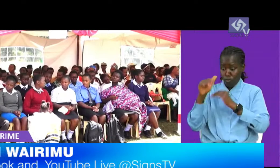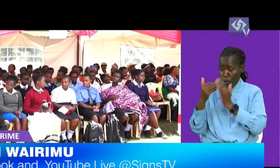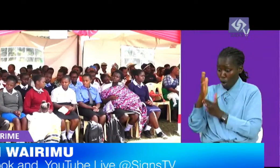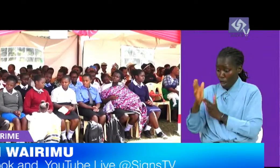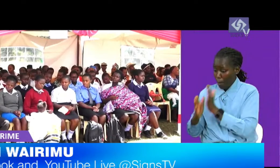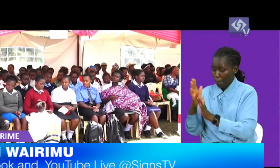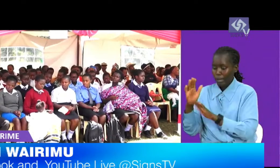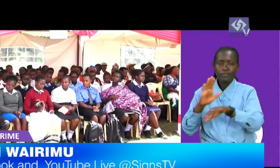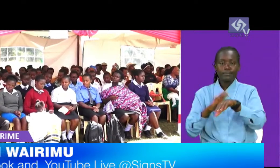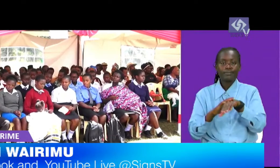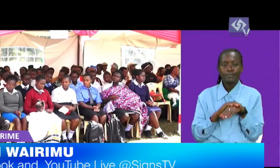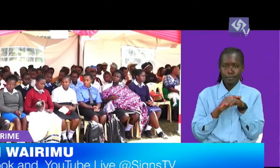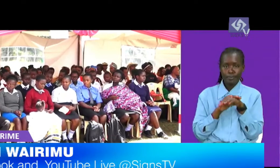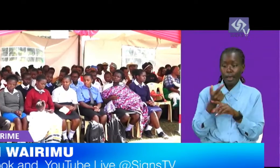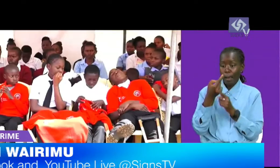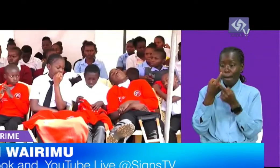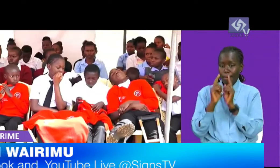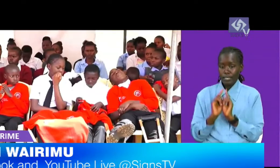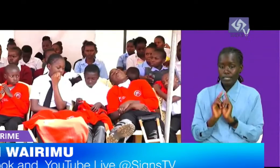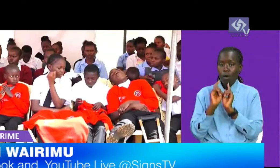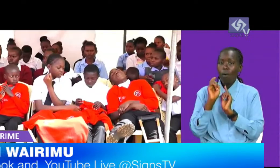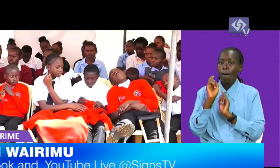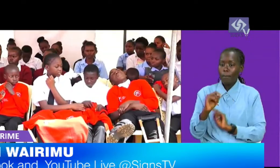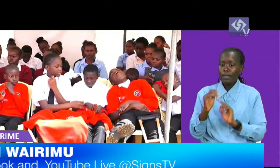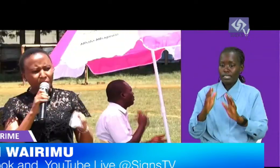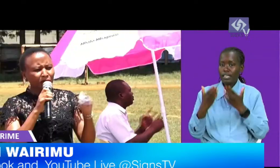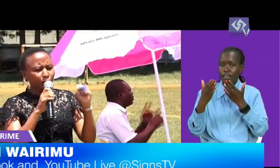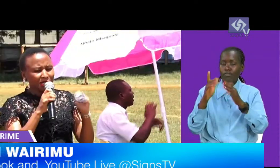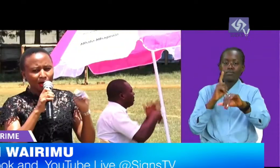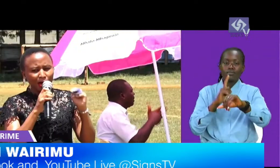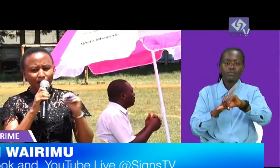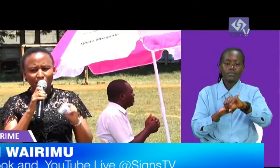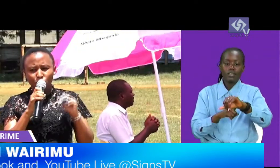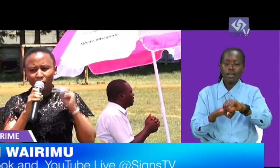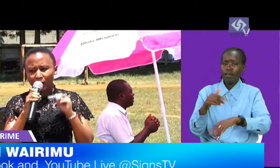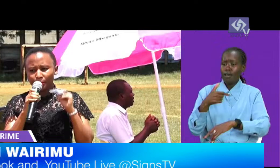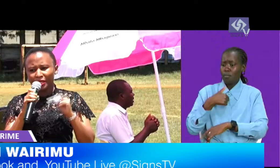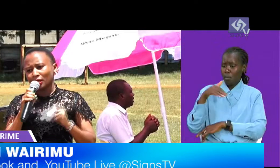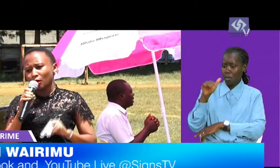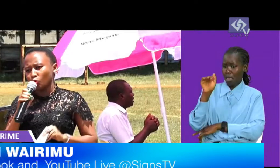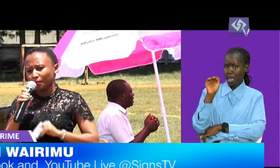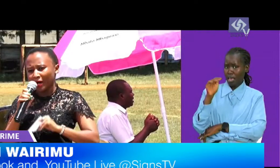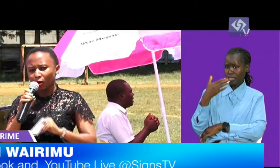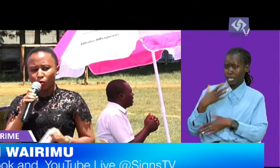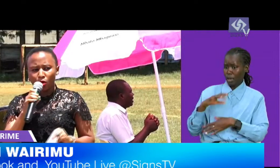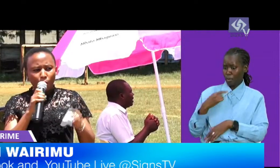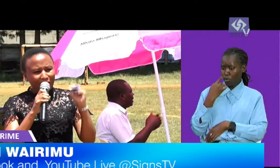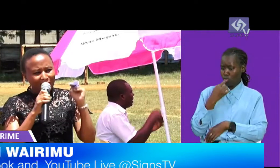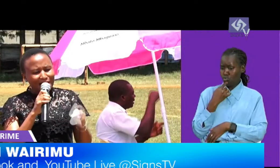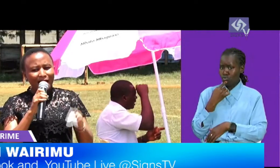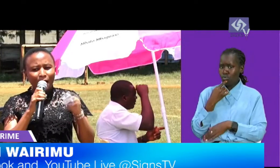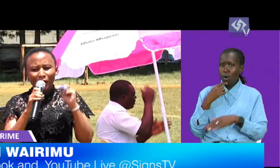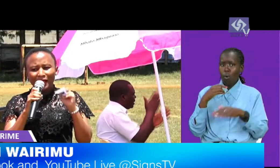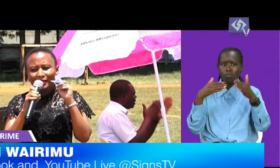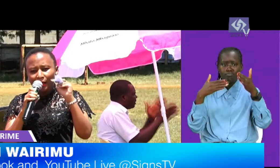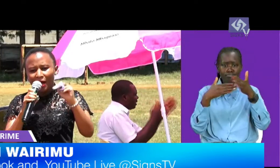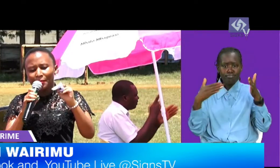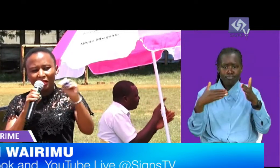mzuri, lakini lazima tuwapatie muda. Mimi nauliza wale watu wanapinga huo mpango, wanataka wale kina mama na